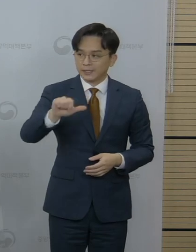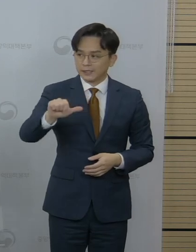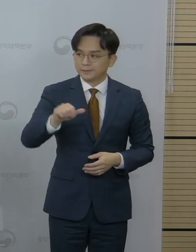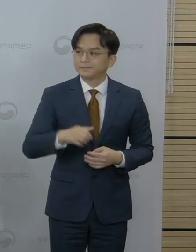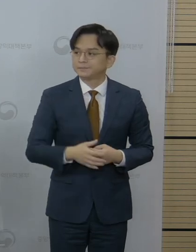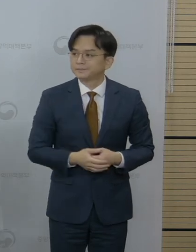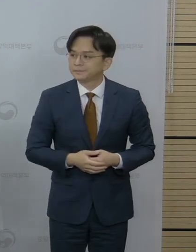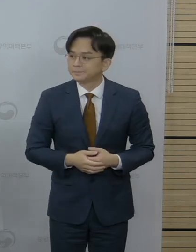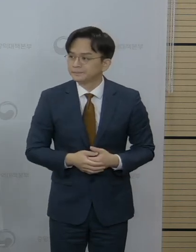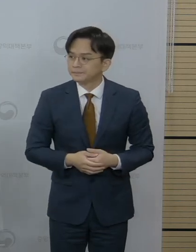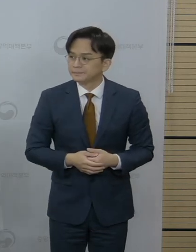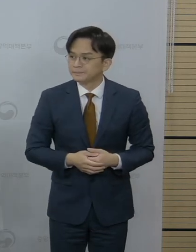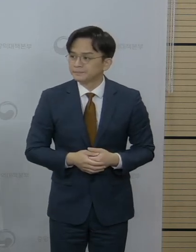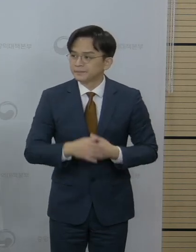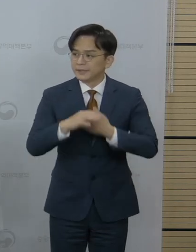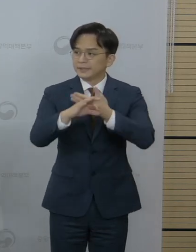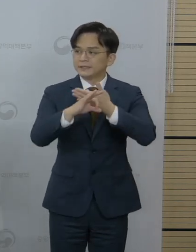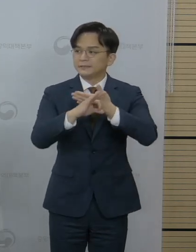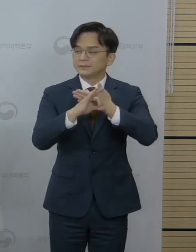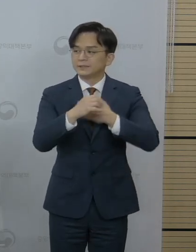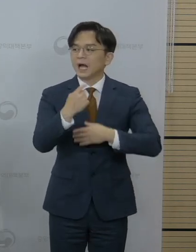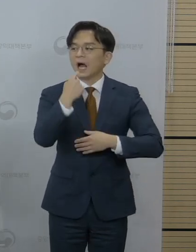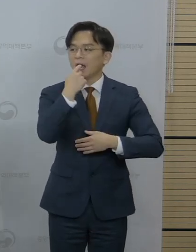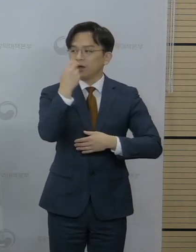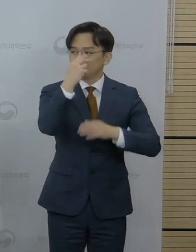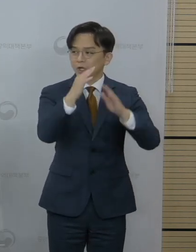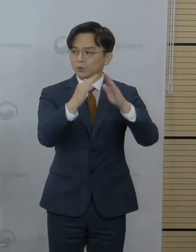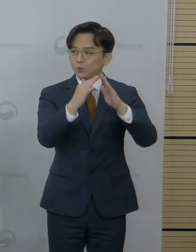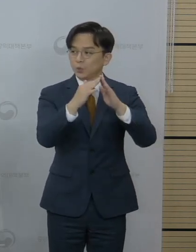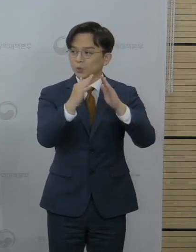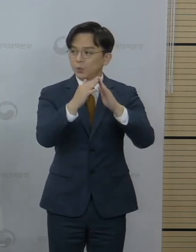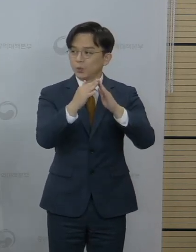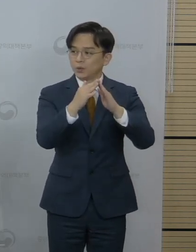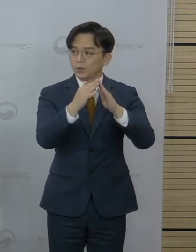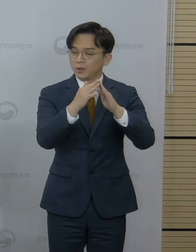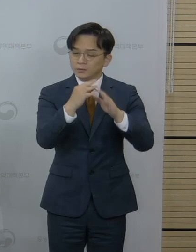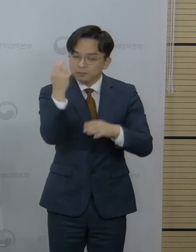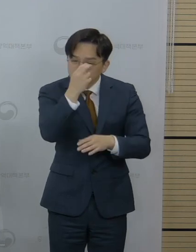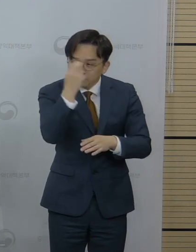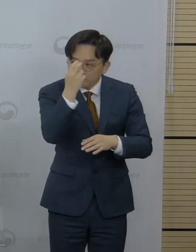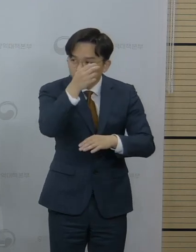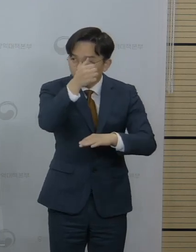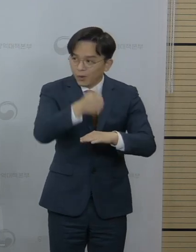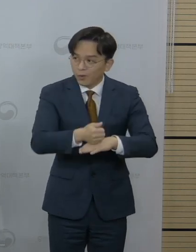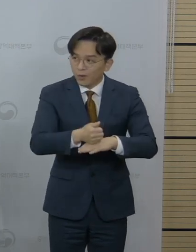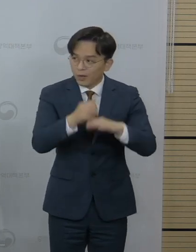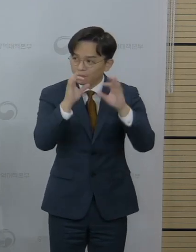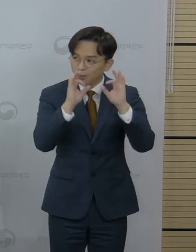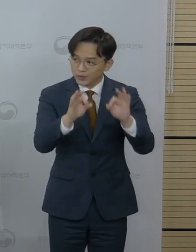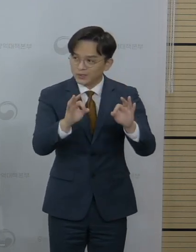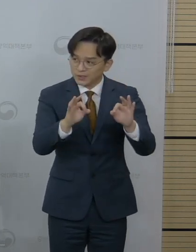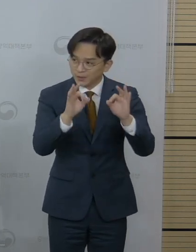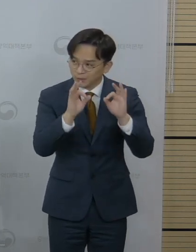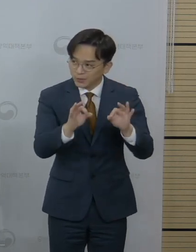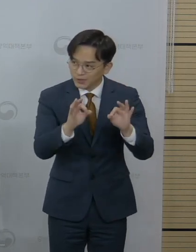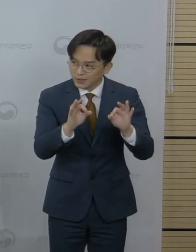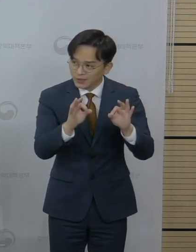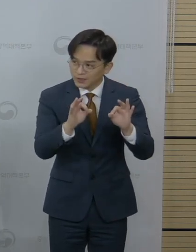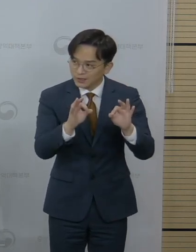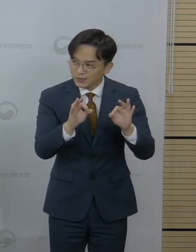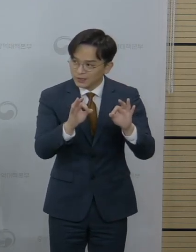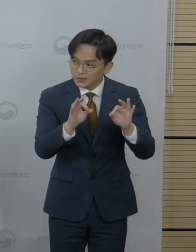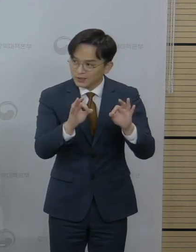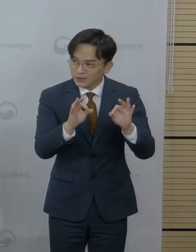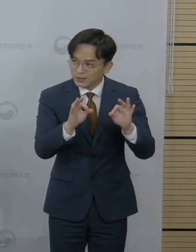임시선별검사소 통계를 보면 신속항원검사로 양성이 나온 16건 중에 PCR 검사 결과 양성